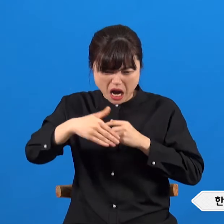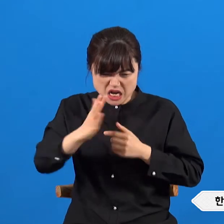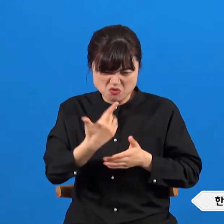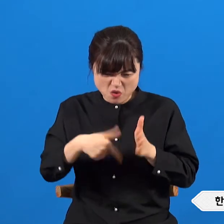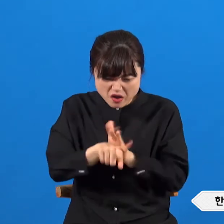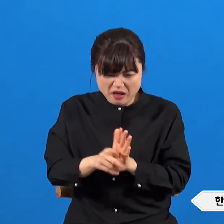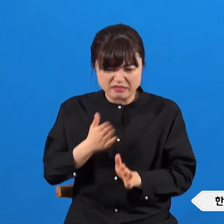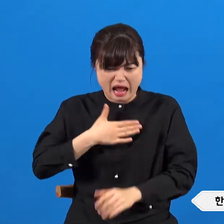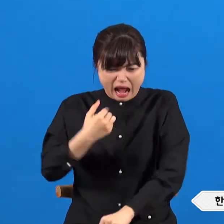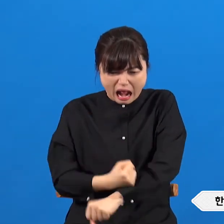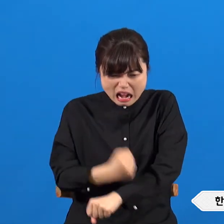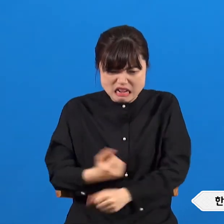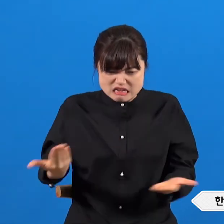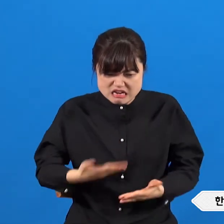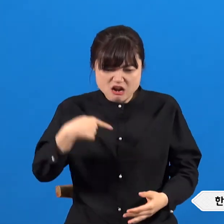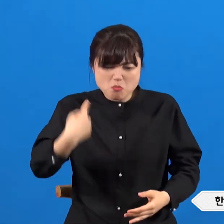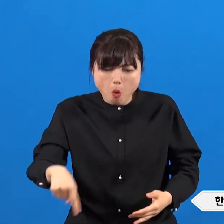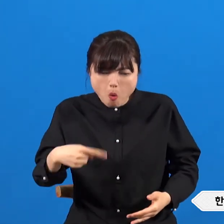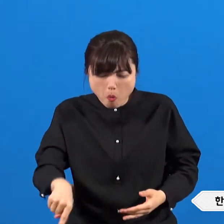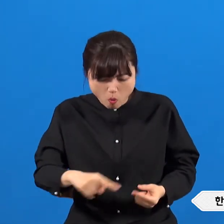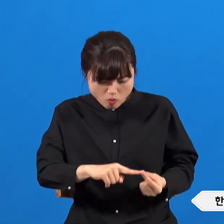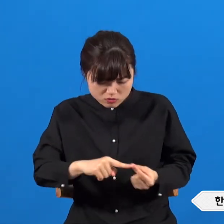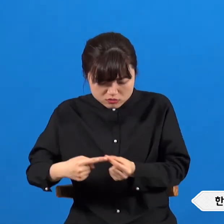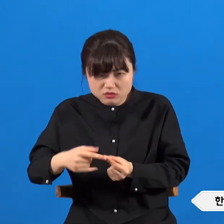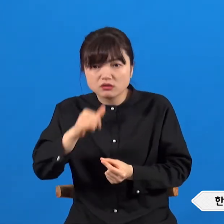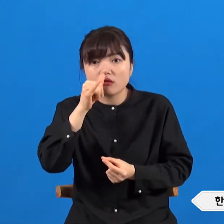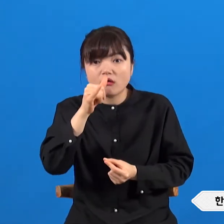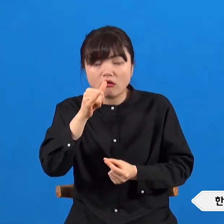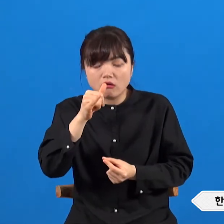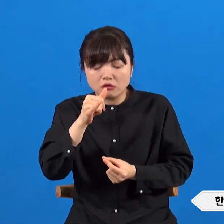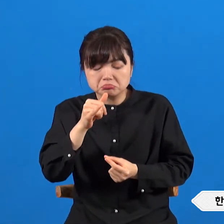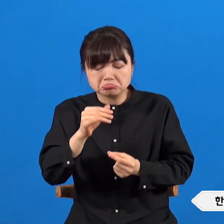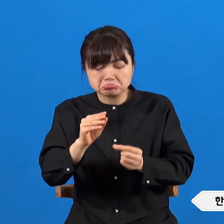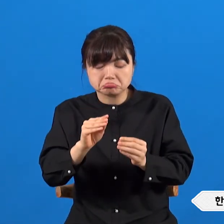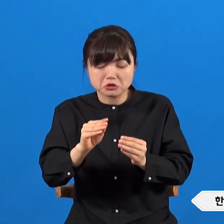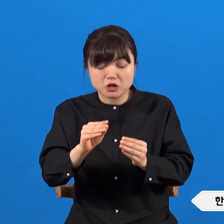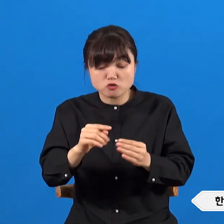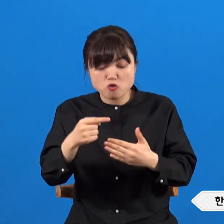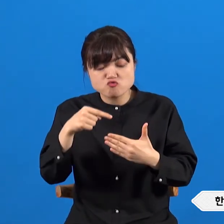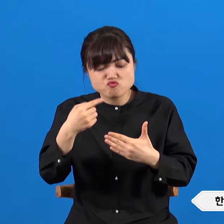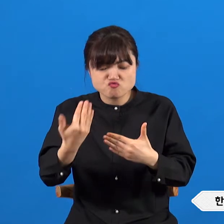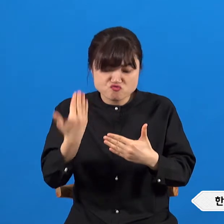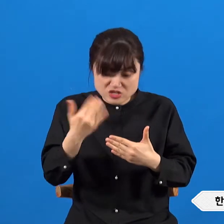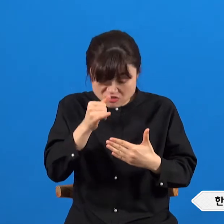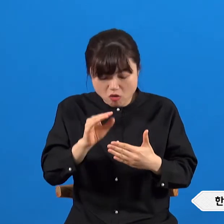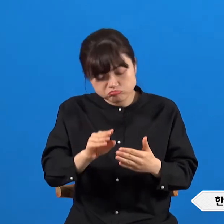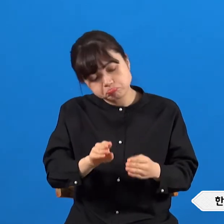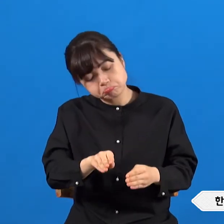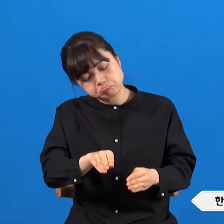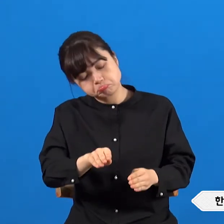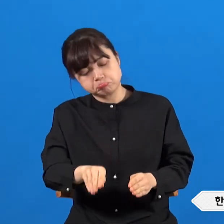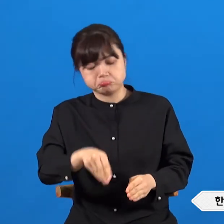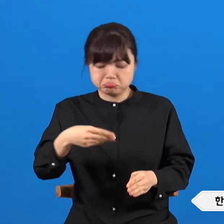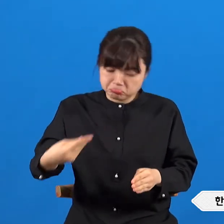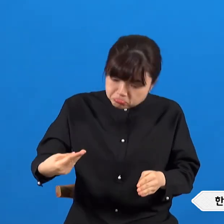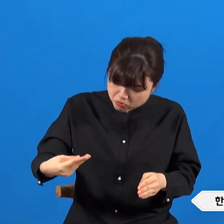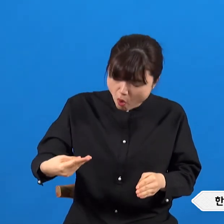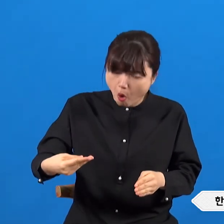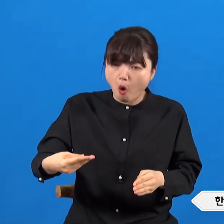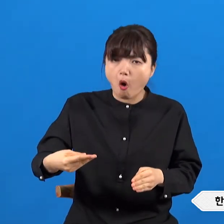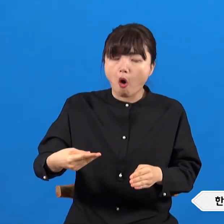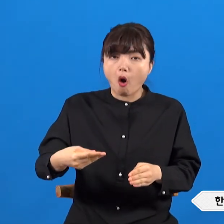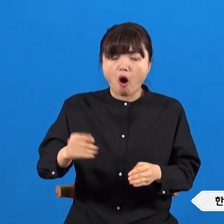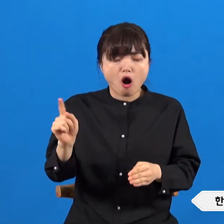해야 할 일이 무엇인가 그렇게 쓰여져 있습니다. 뒤도 한번 보십시오 해서 뒤를 뒤집어 봤더니